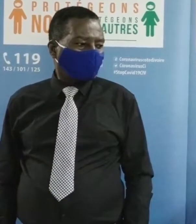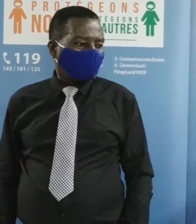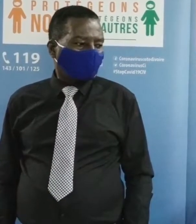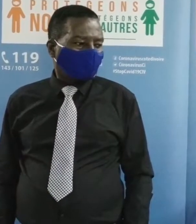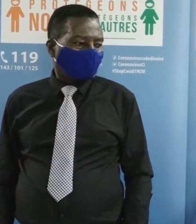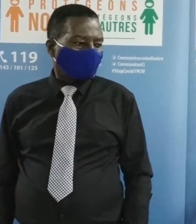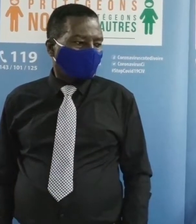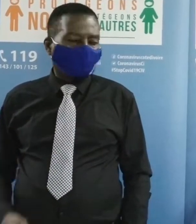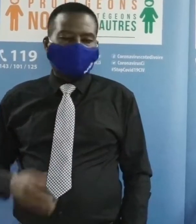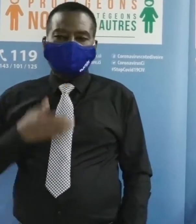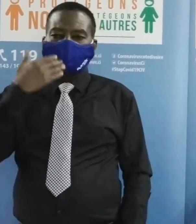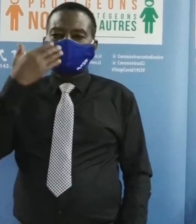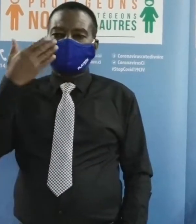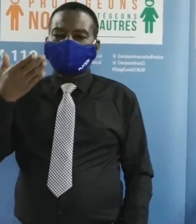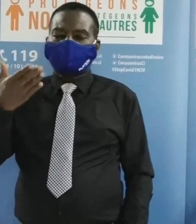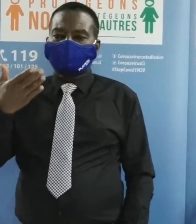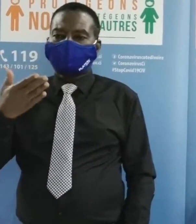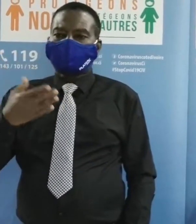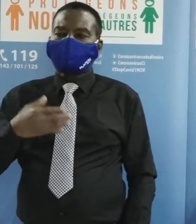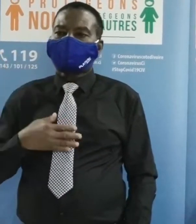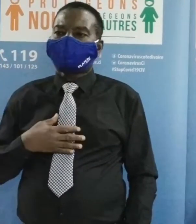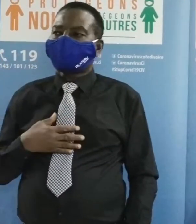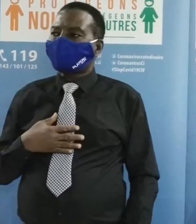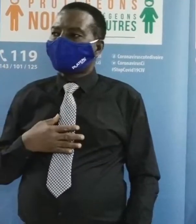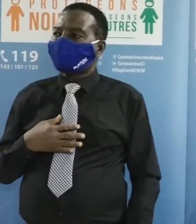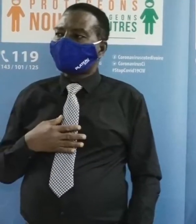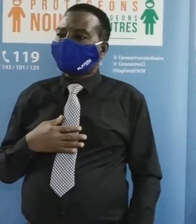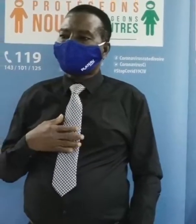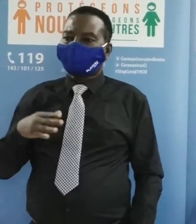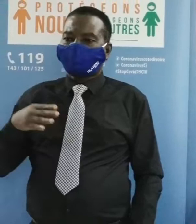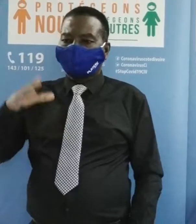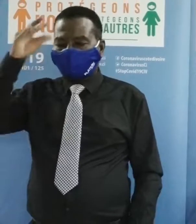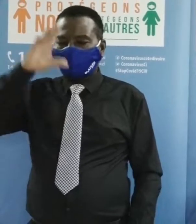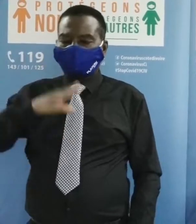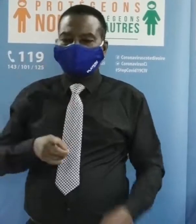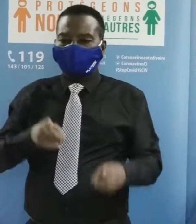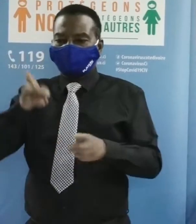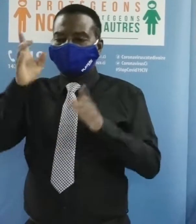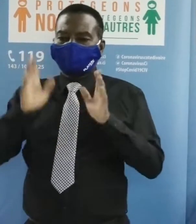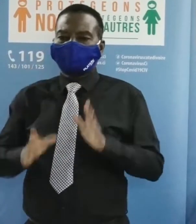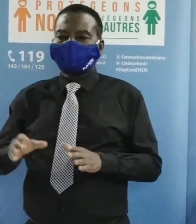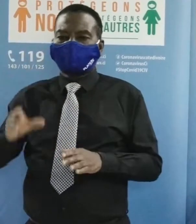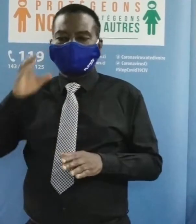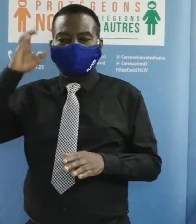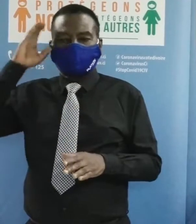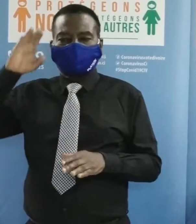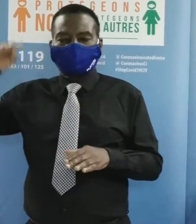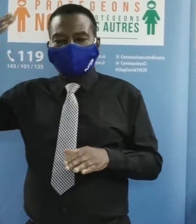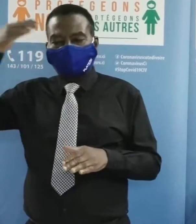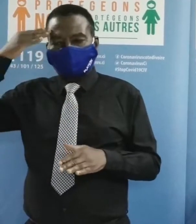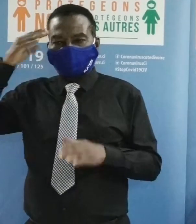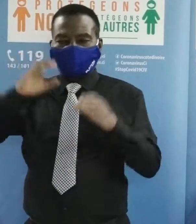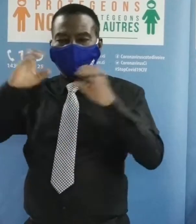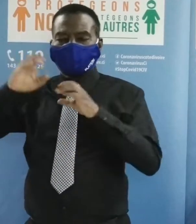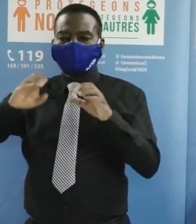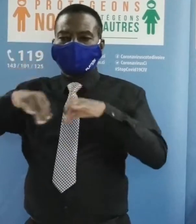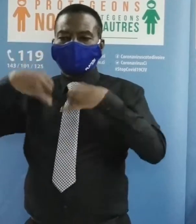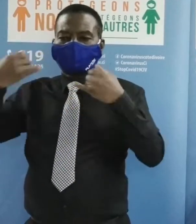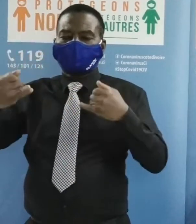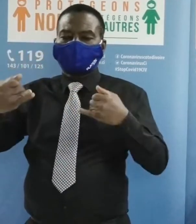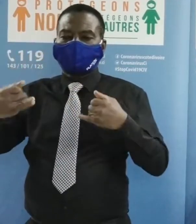merci monsieur sanogo directeur de cabinet du ministre de la communication et des médias